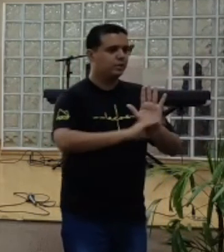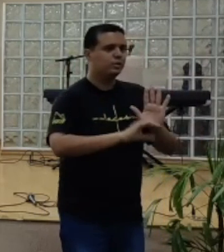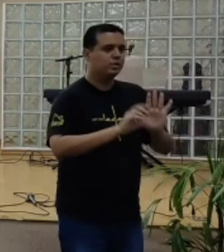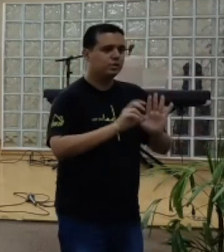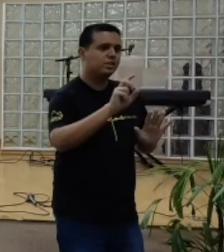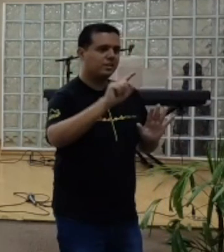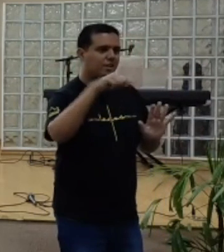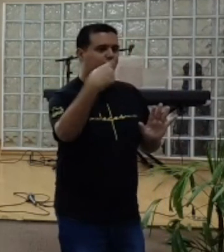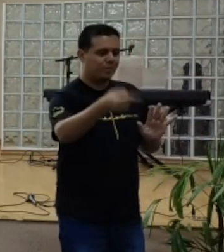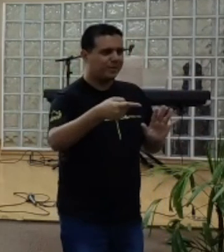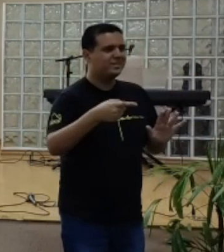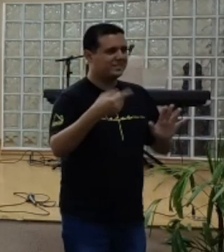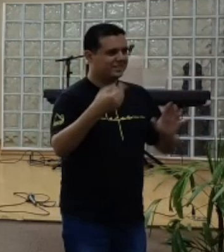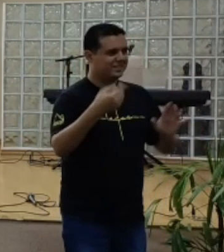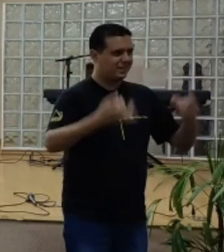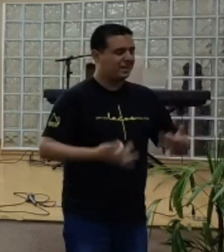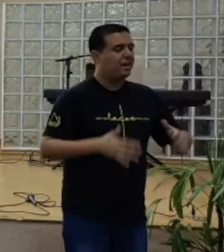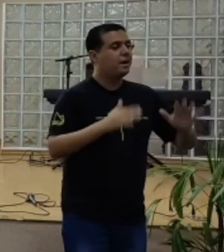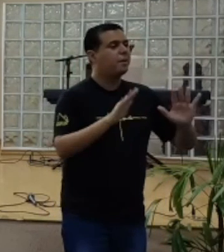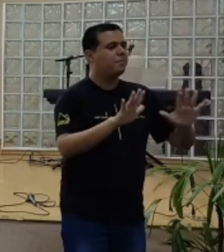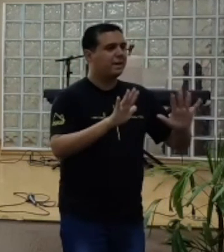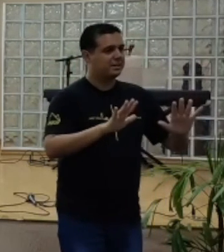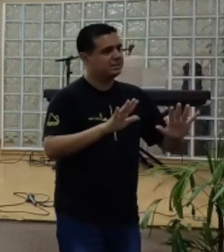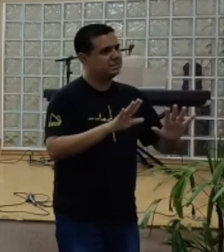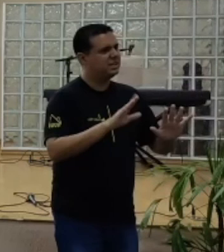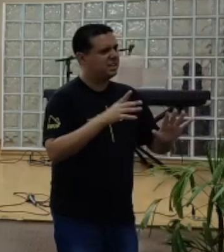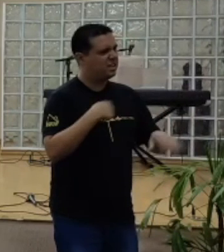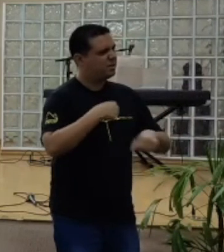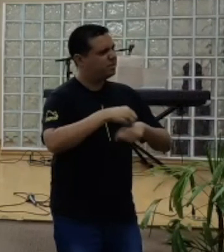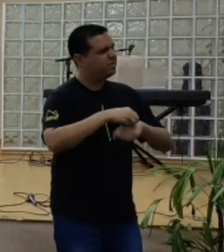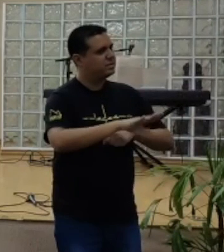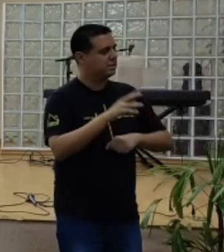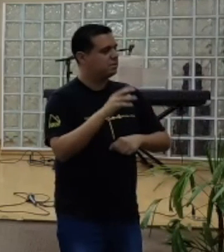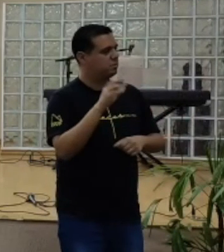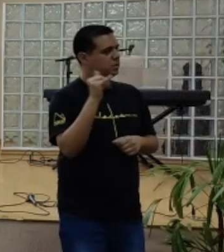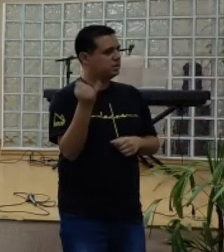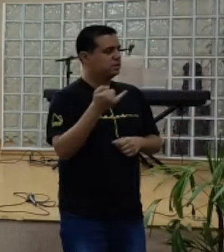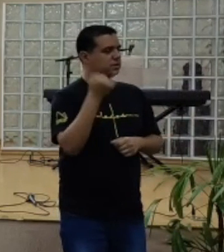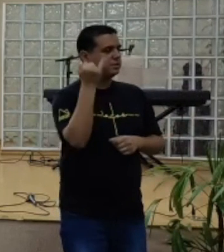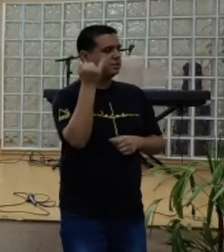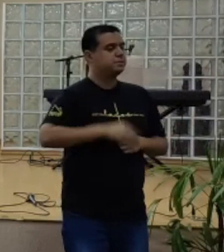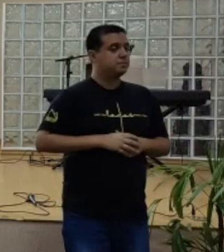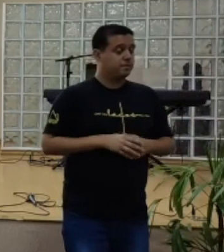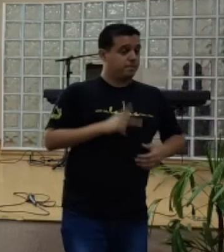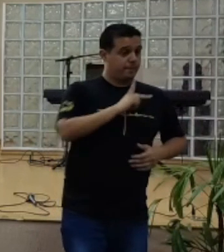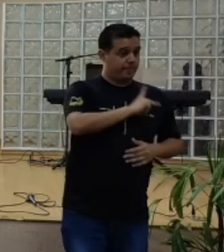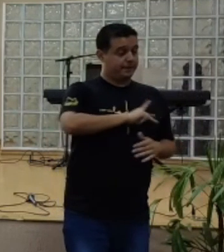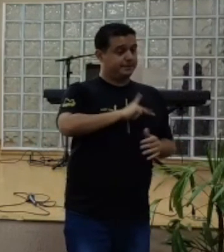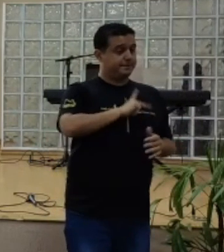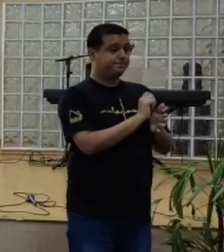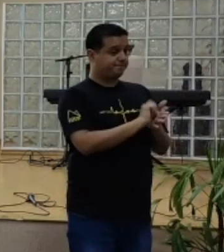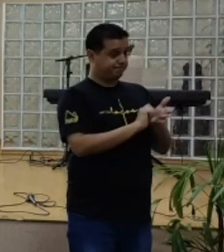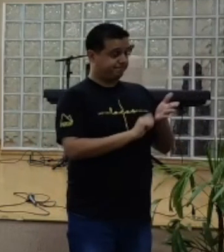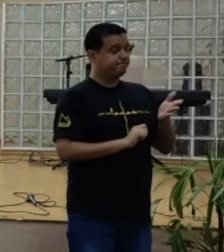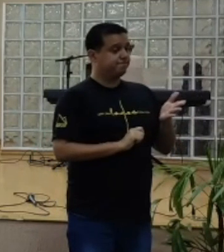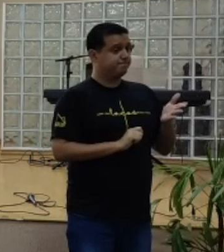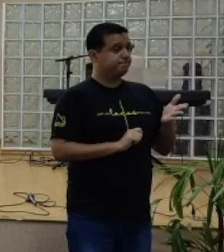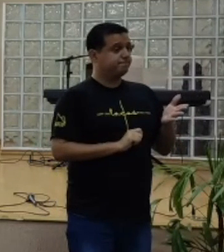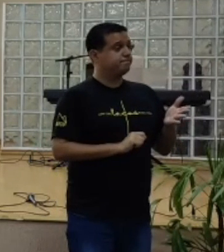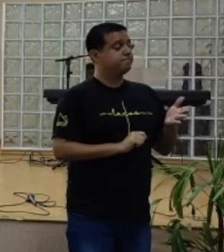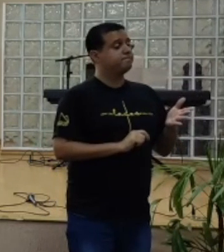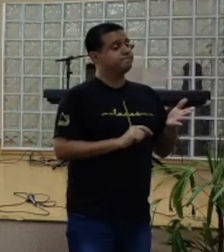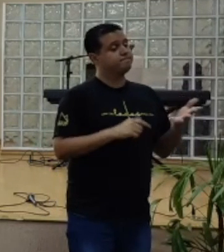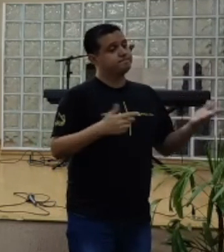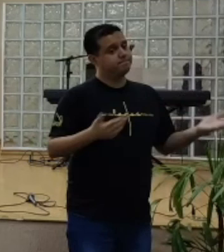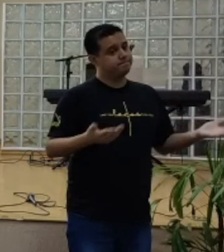sensação. O que Paulo ensinou até agora, apesar de falar isto, é que, apesar de eu